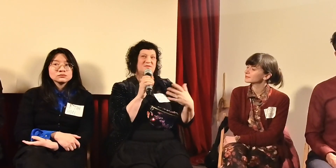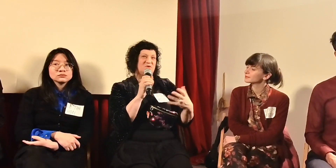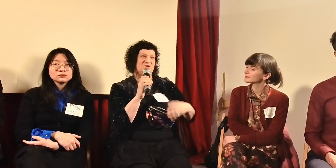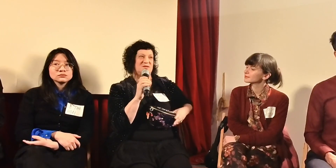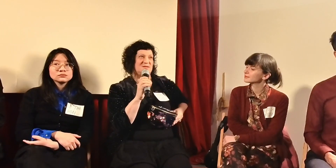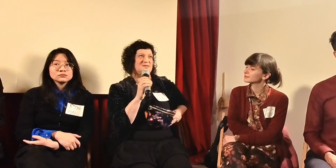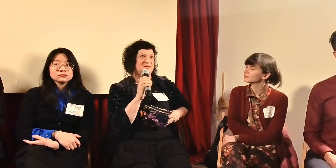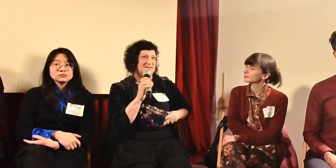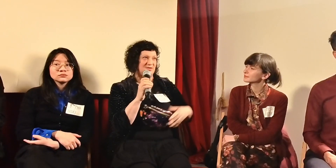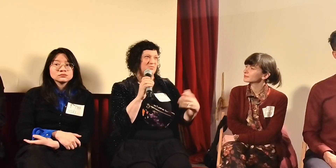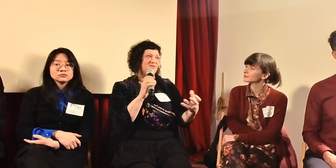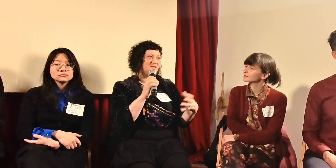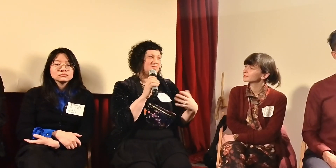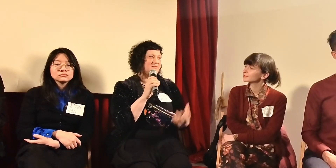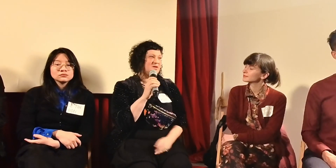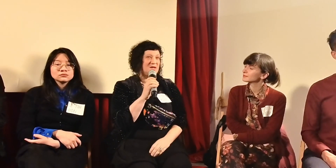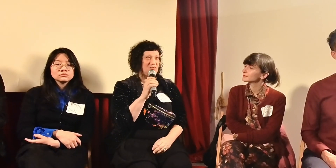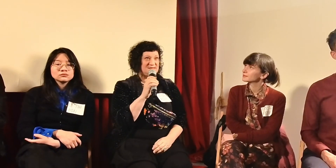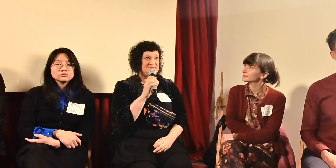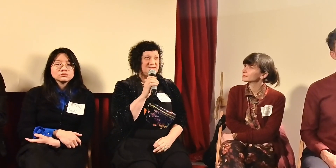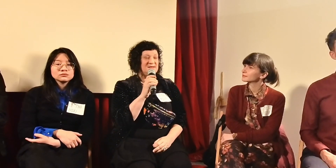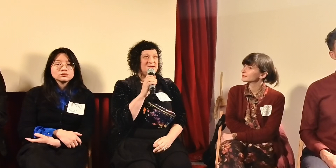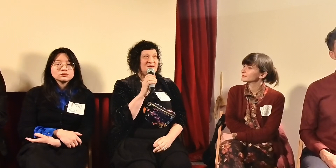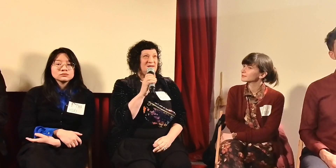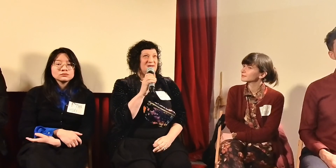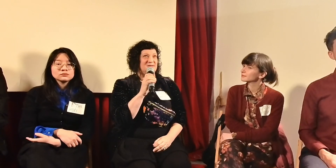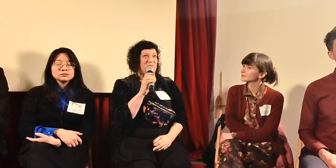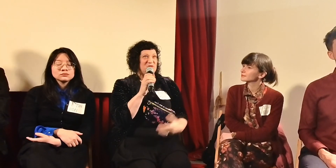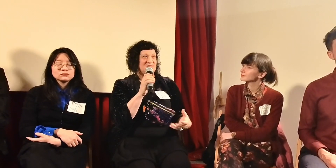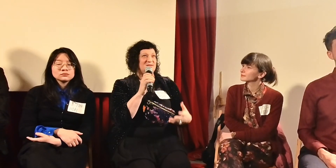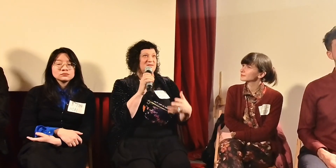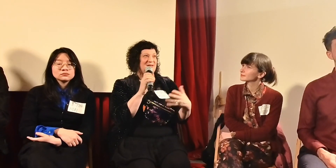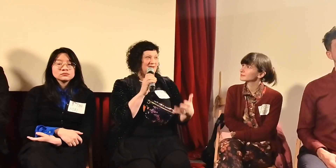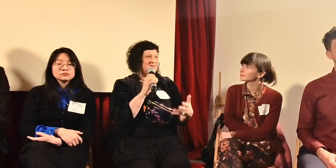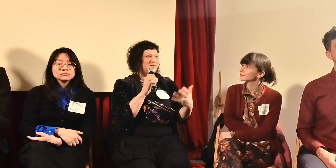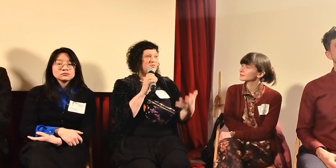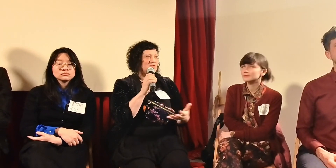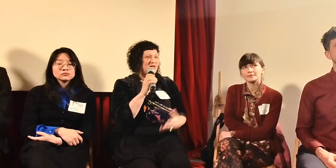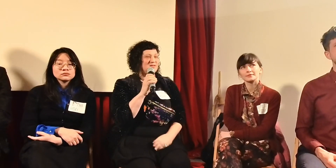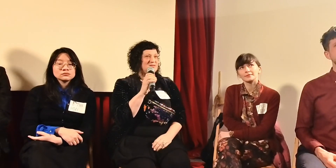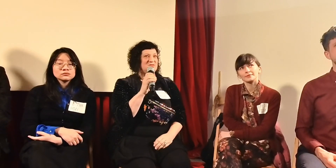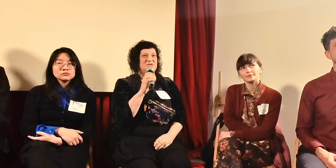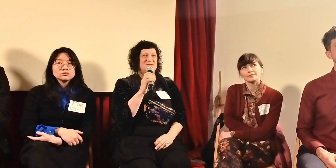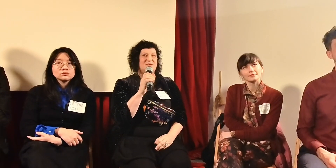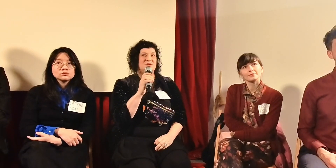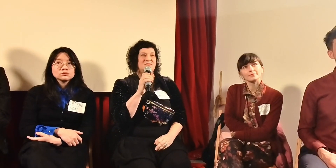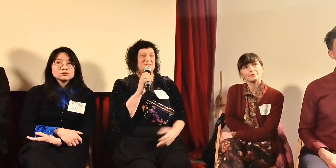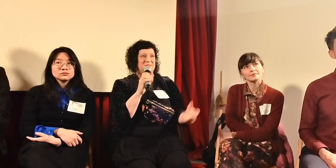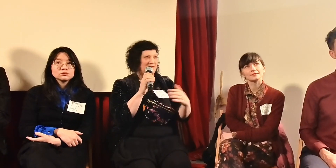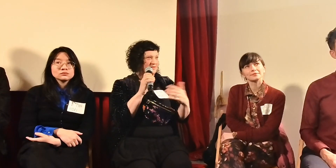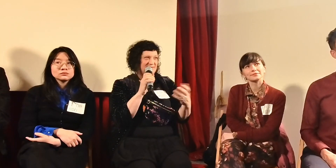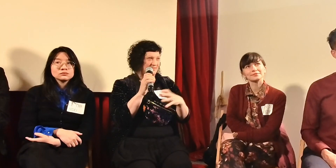aktivizmus je veľmi dôležité, vlastne kde sa robí, v jakej ako vlastne politickej nálade, v jakom štáte. Vždycky je